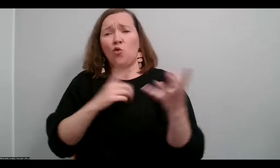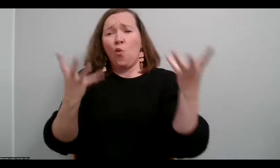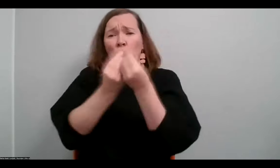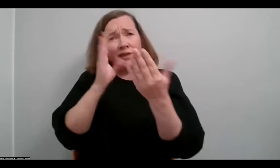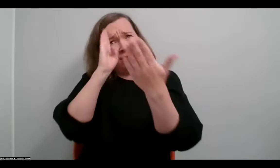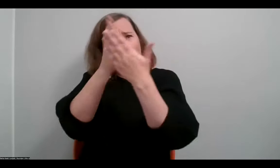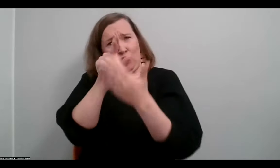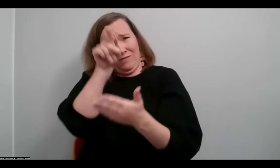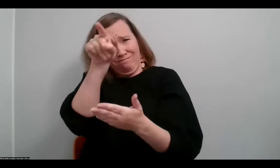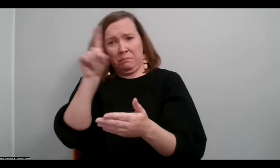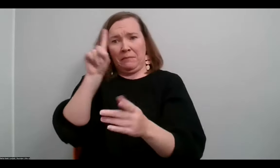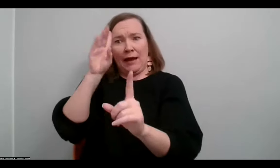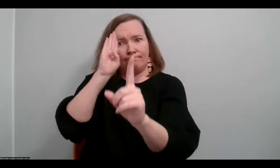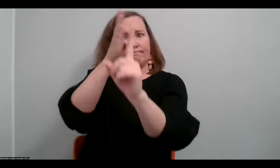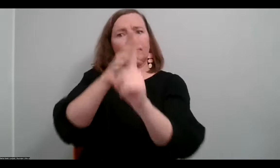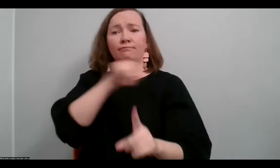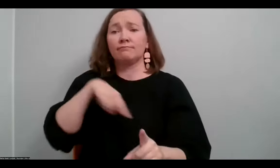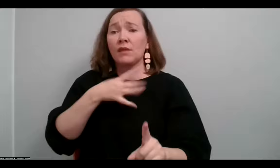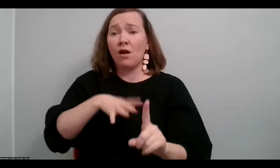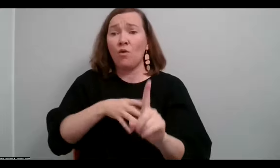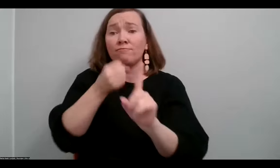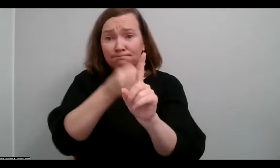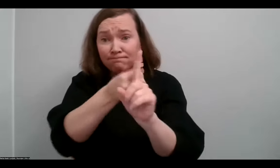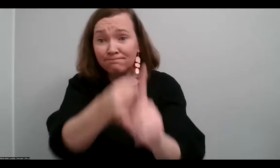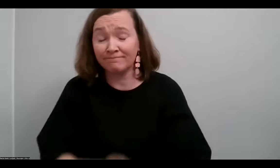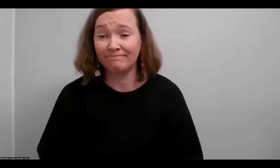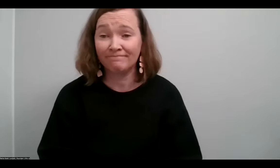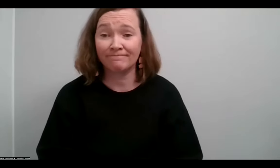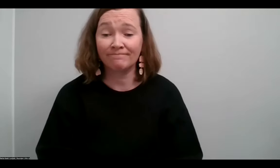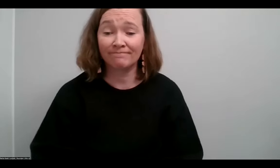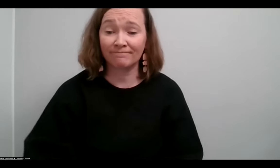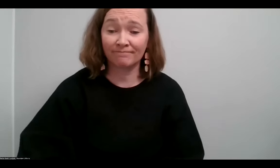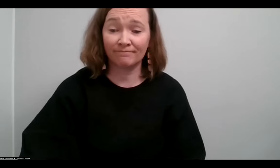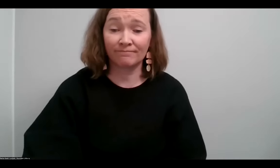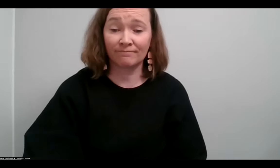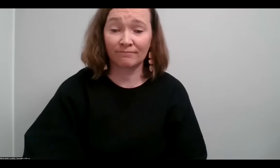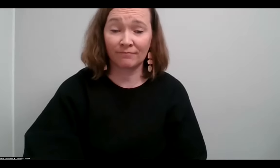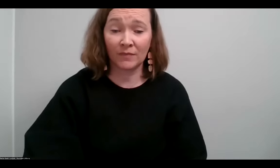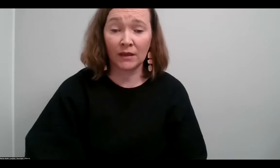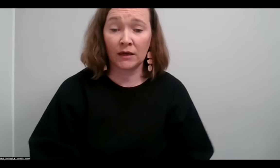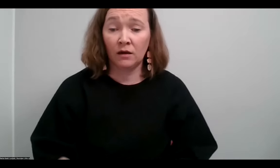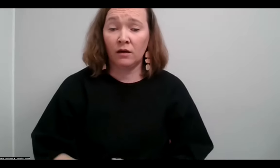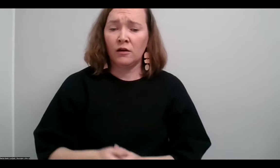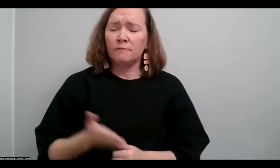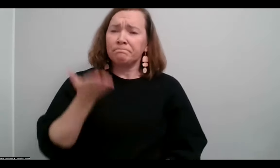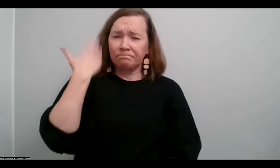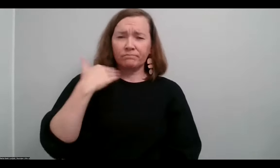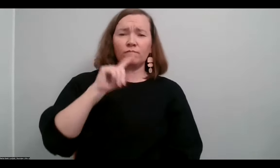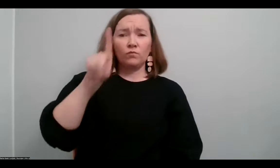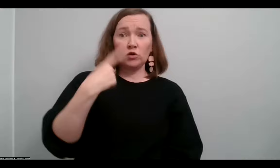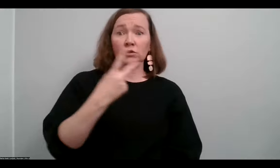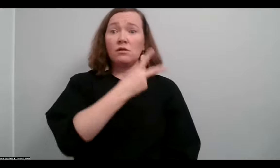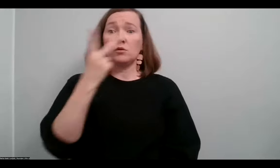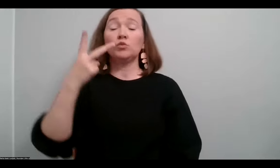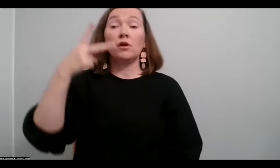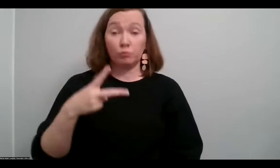Eli yhteisvastuullisesti meidän täytyisi tehdä töitä kohti tavoitetta ja ajaa näitä asioita yhdessä.